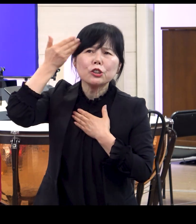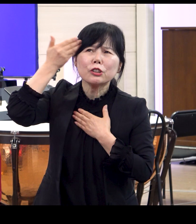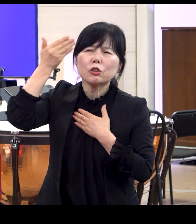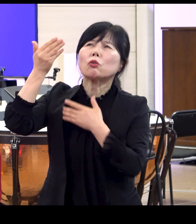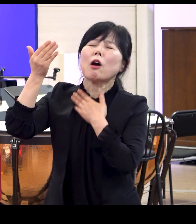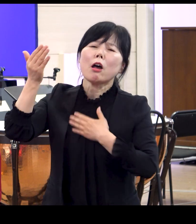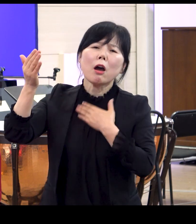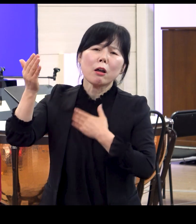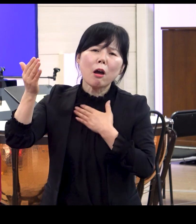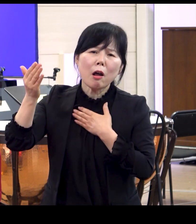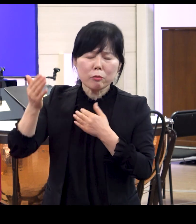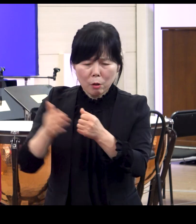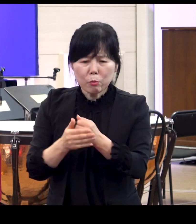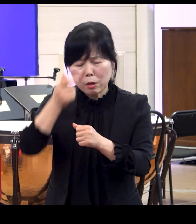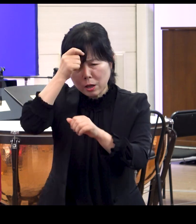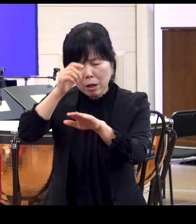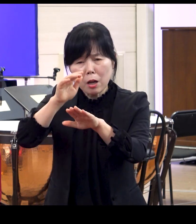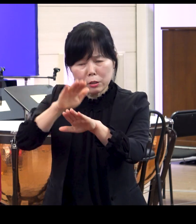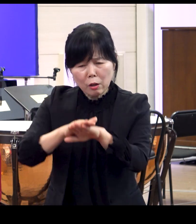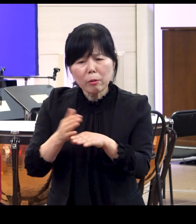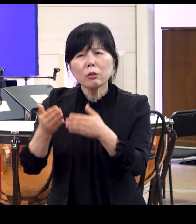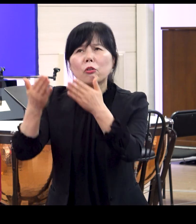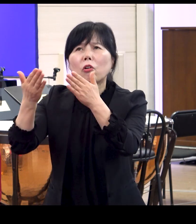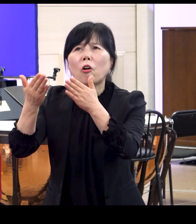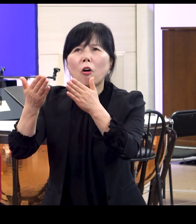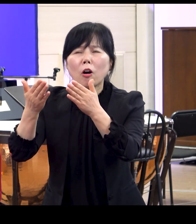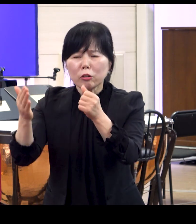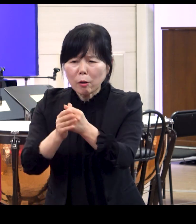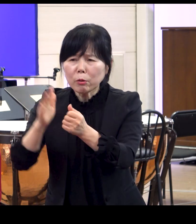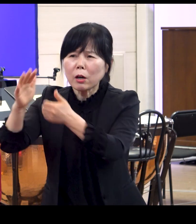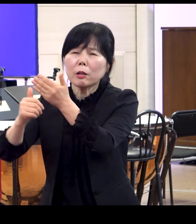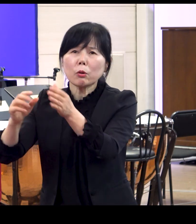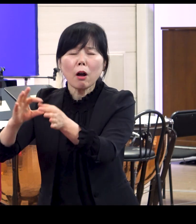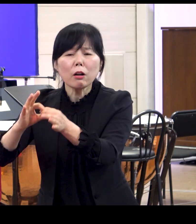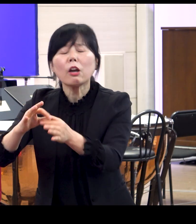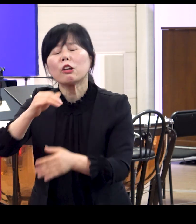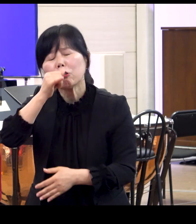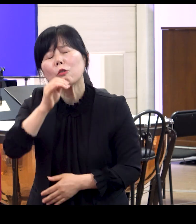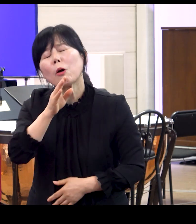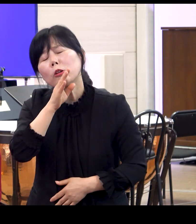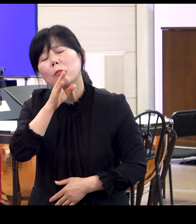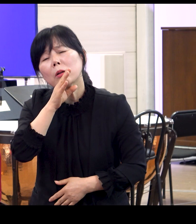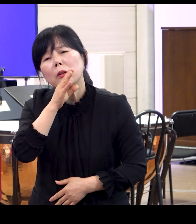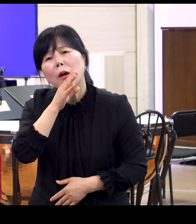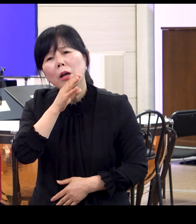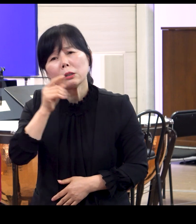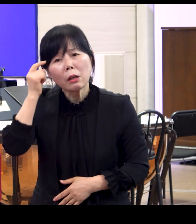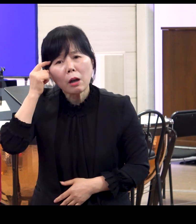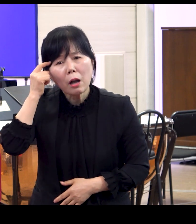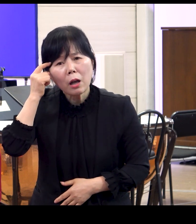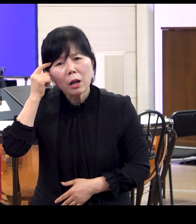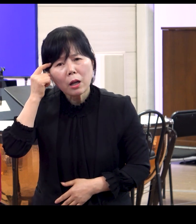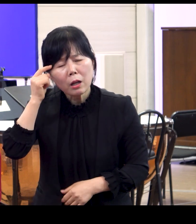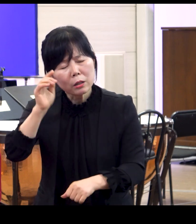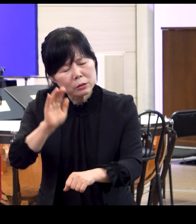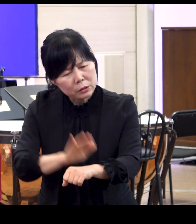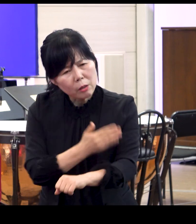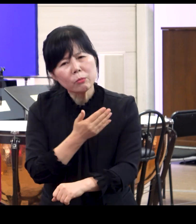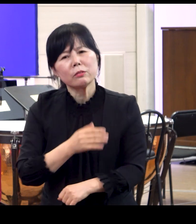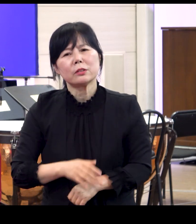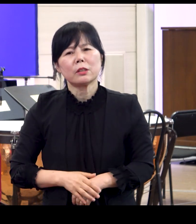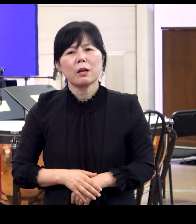그 하나님 앞에 내가 와서 이렇게 예배드리고 그러니까 하나님과 내가 관계가 있다, 이런 식으로만 생각한다면요, 이거 정말 잘못된 거예요.